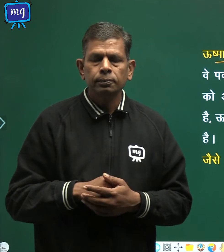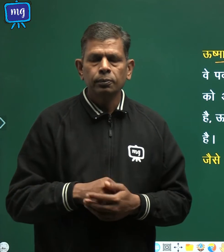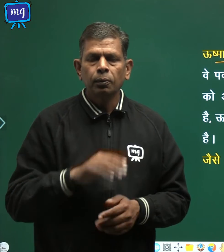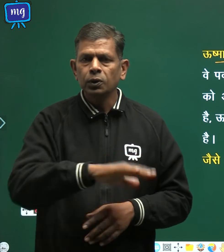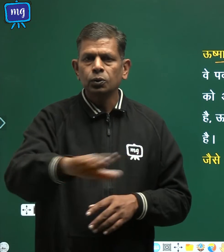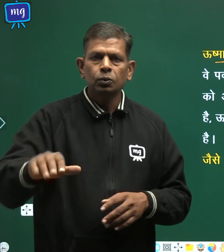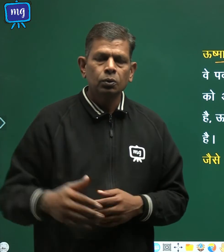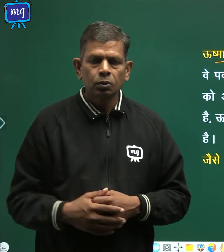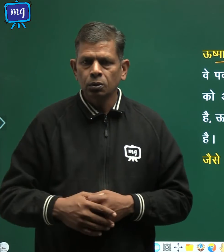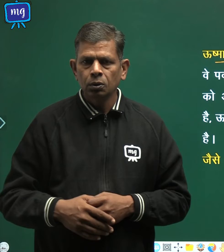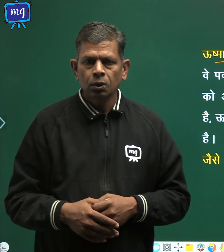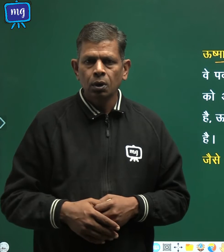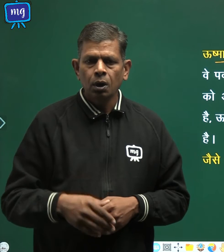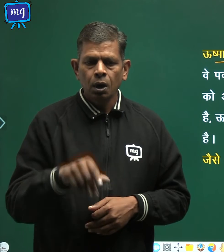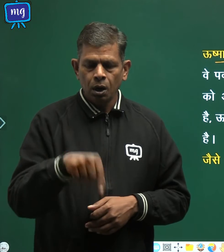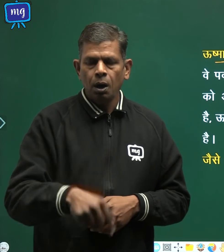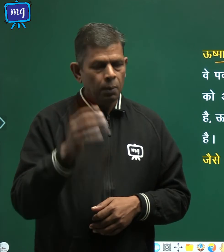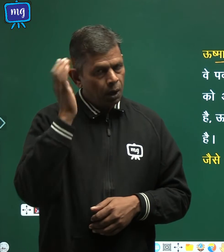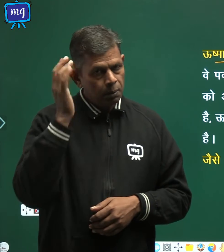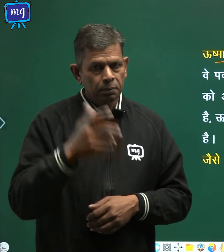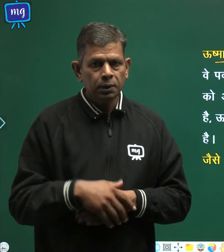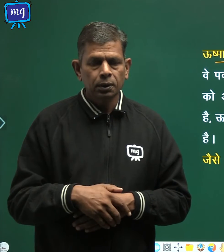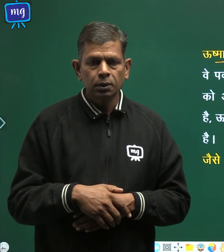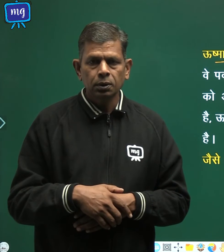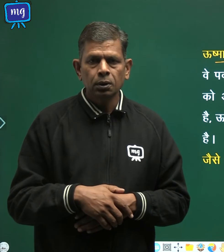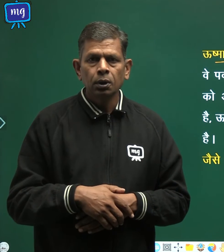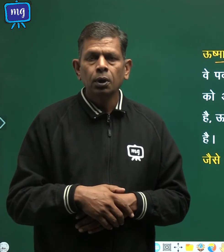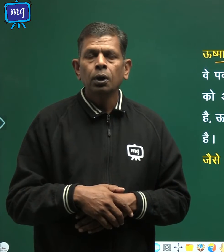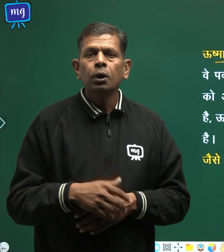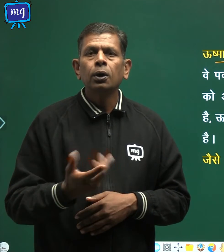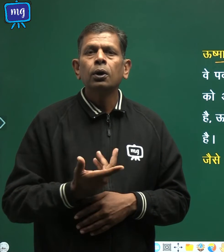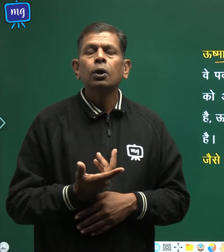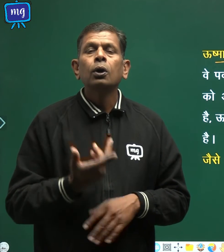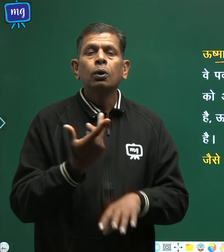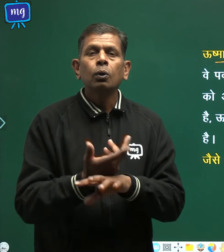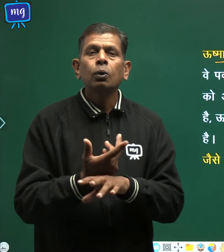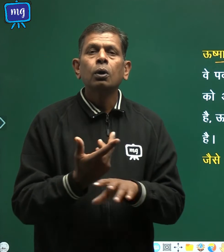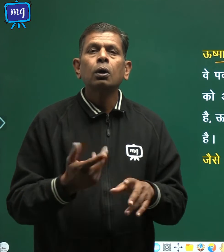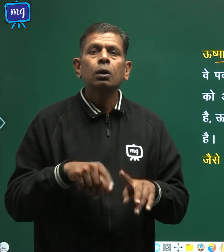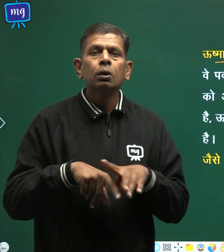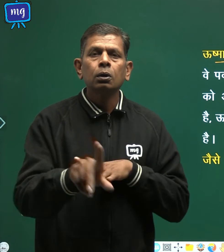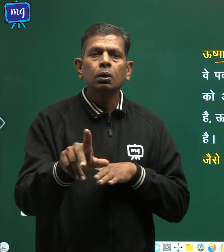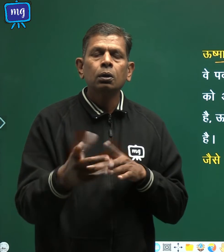बच्चों, अब हम समझेंगे कि सुचालक क्या होते हैं।